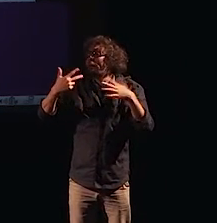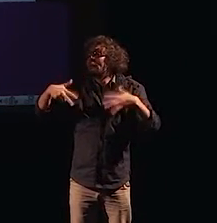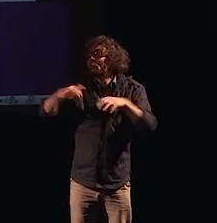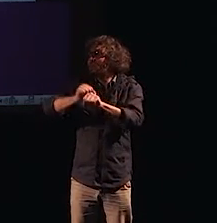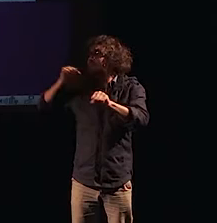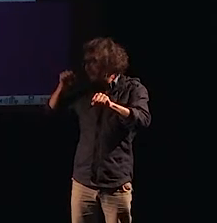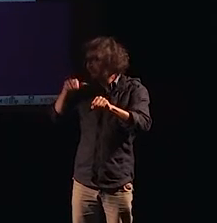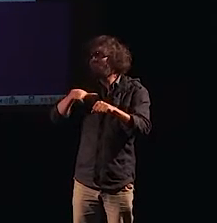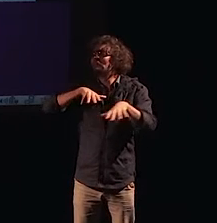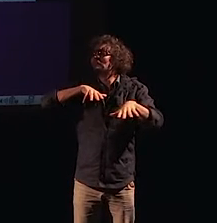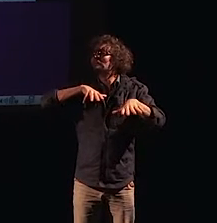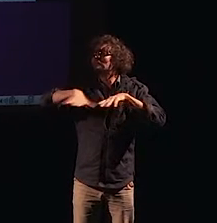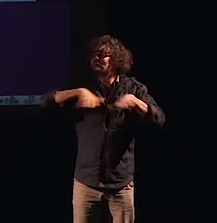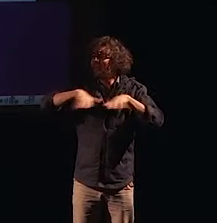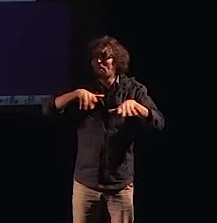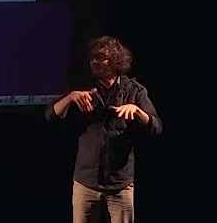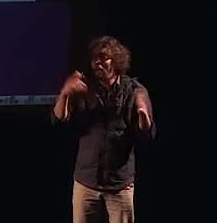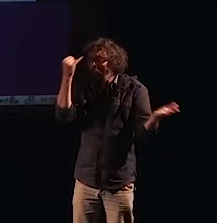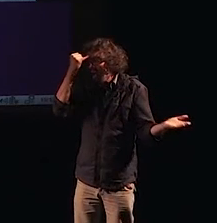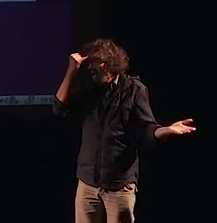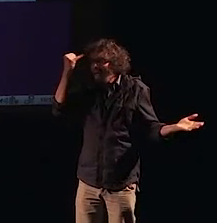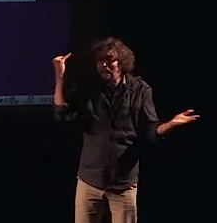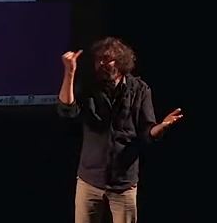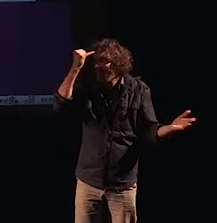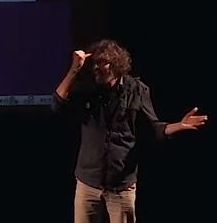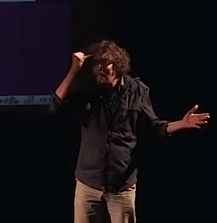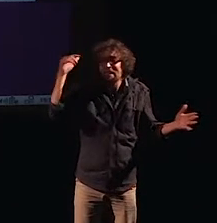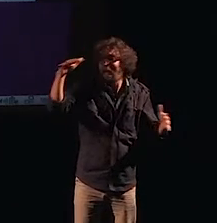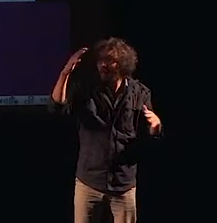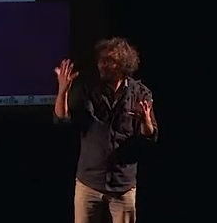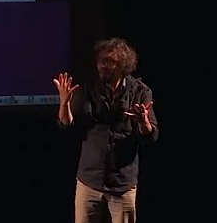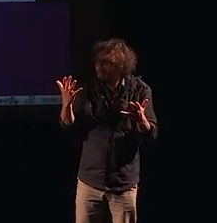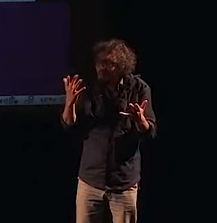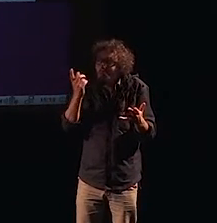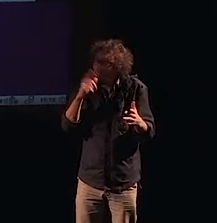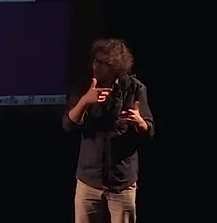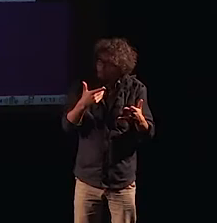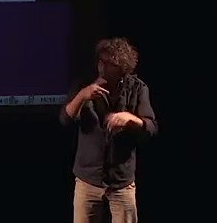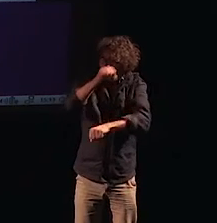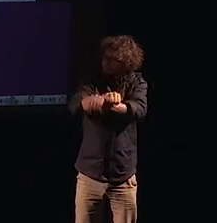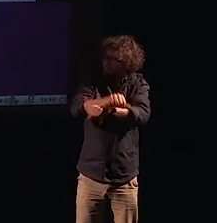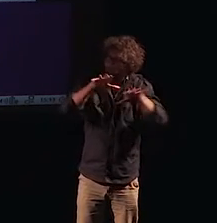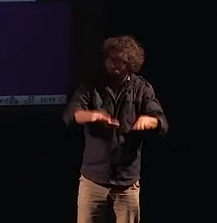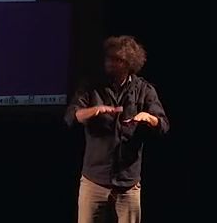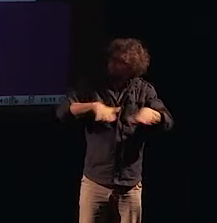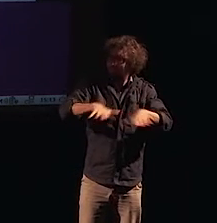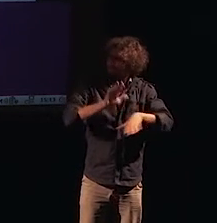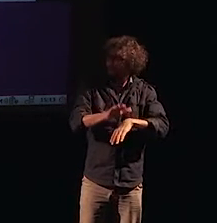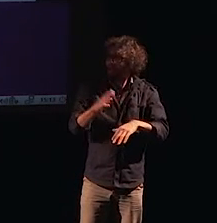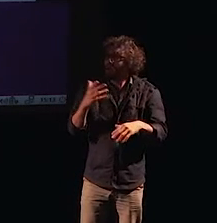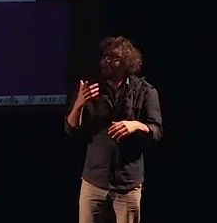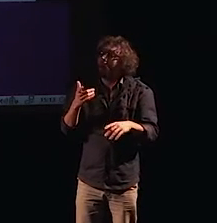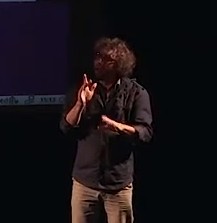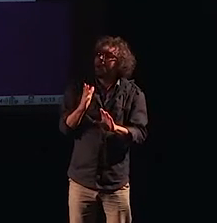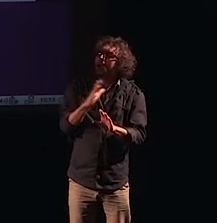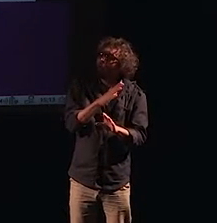système idéal. Il pose la prison idéale en fait, mais il l'a pas construite. Après Bentham, on a commencé à construire des